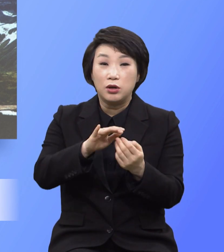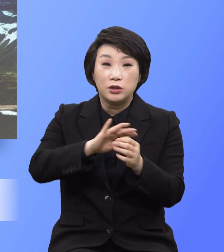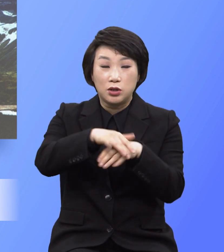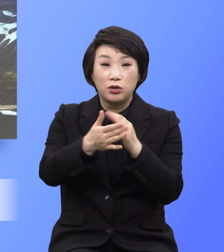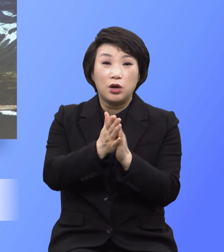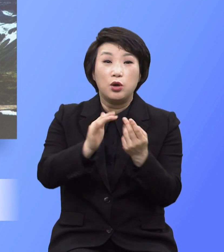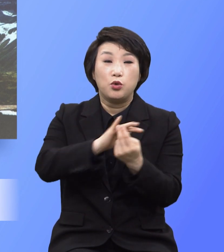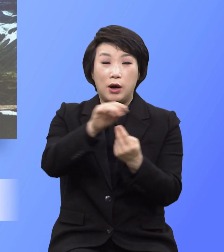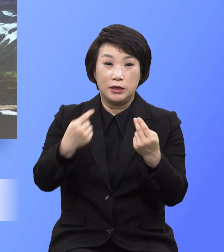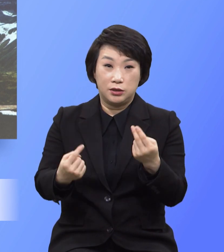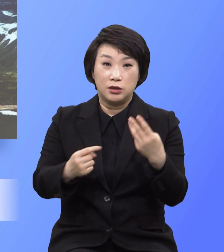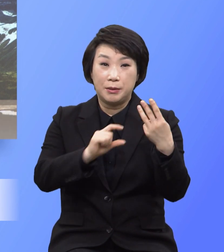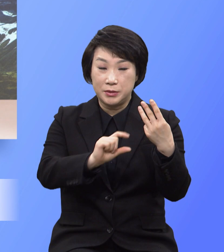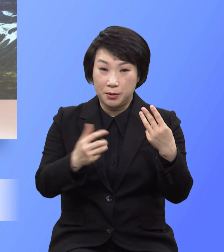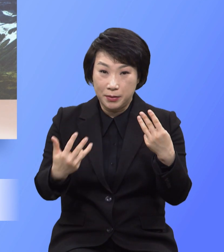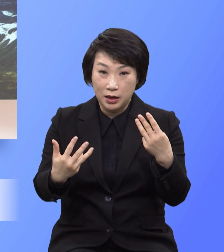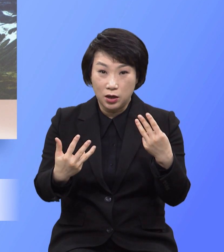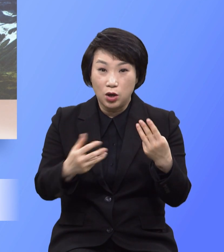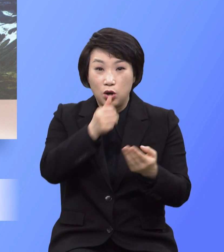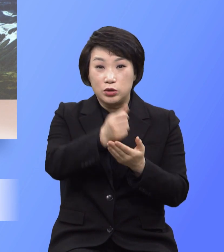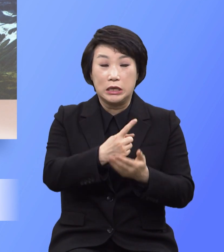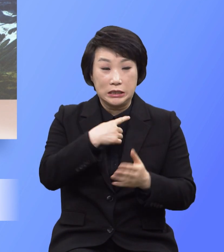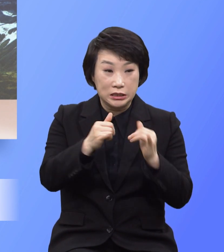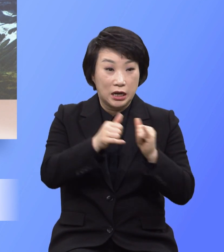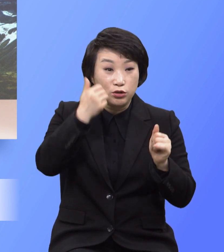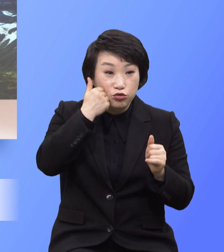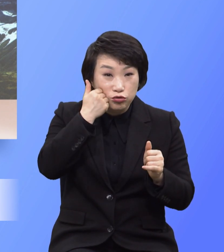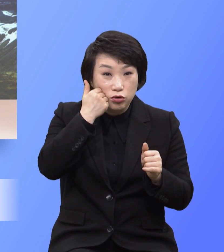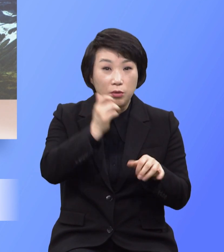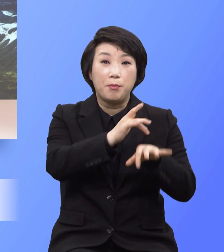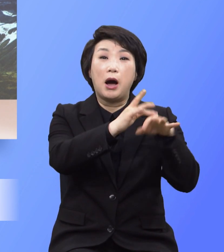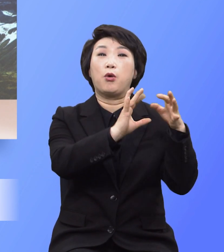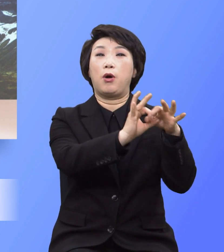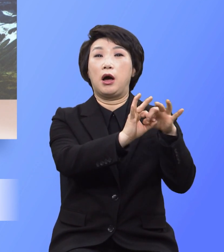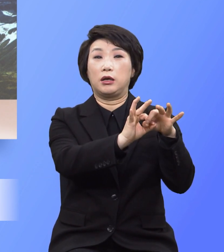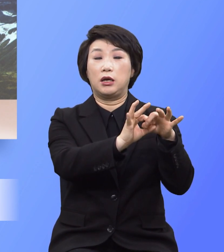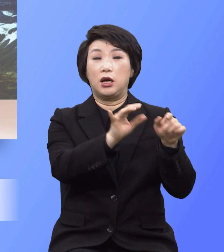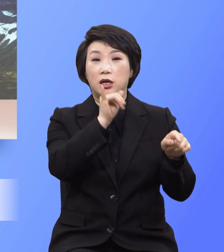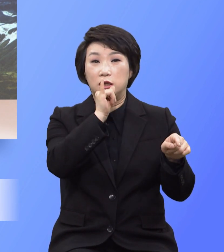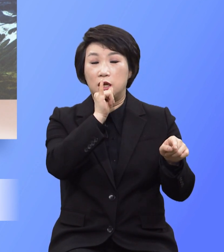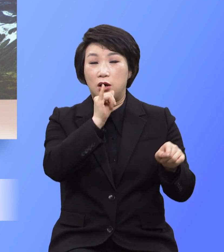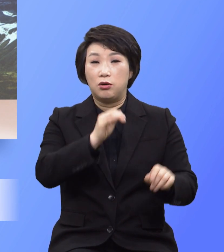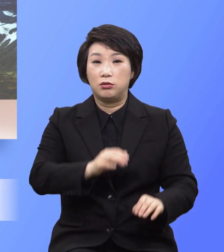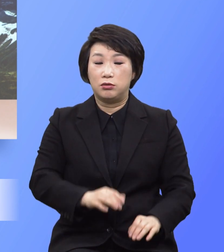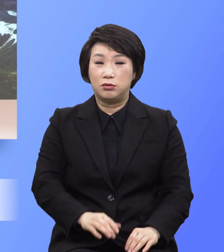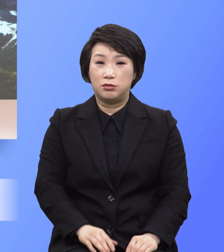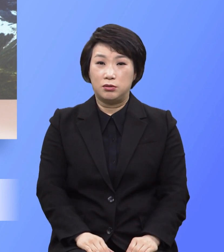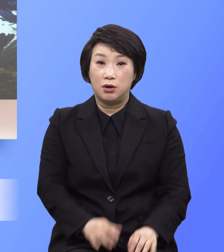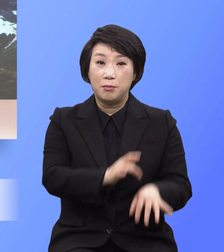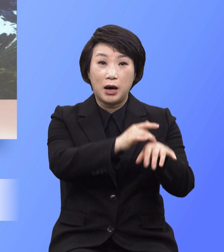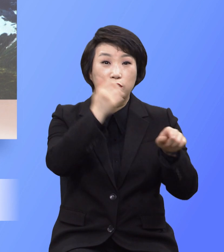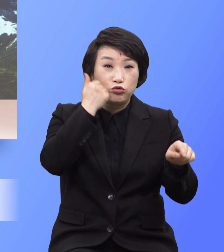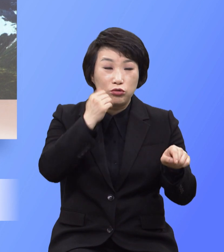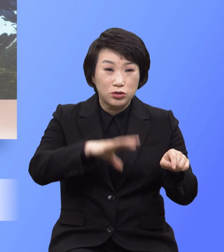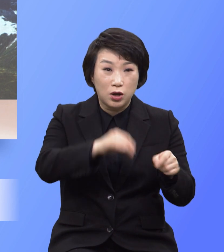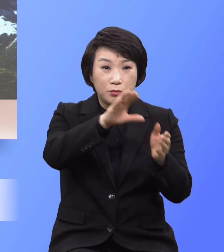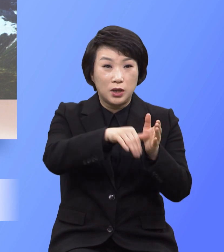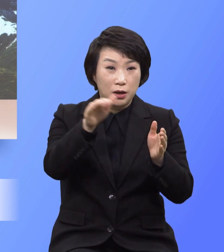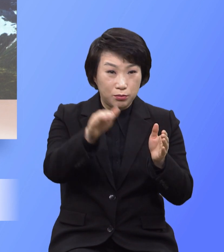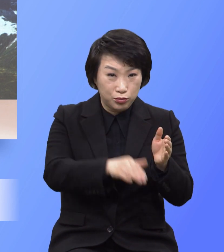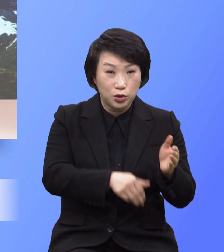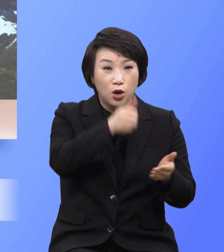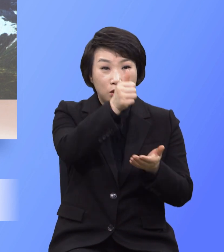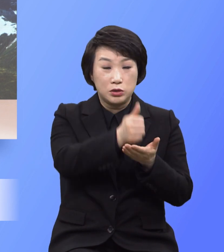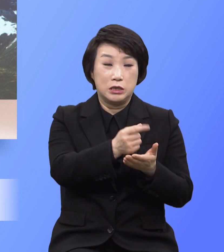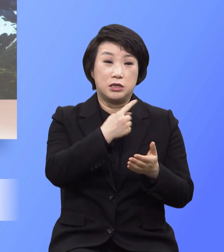3장 8절에 죄를 짓는 자는 마귀에게 속하나니 마귀는